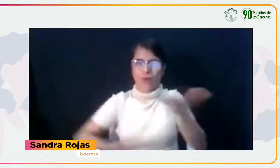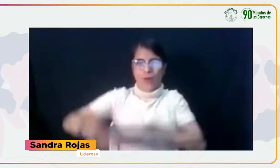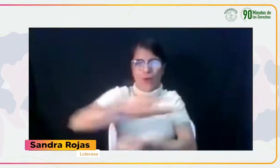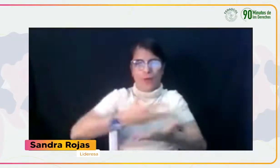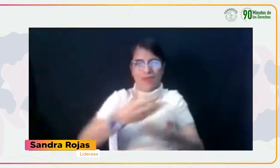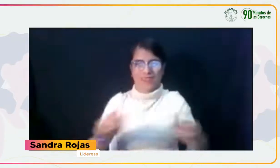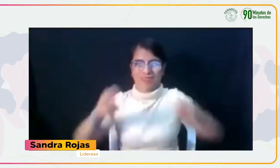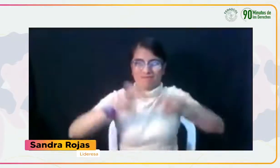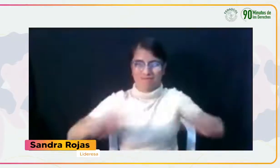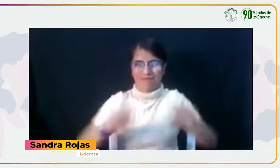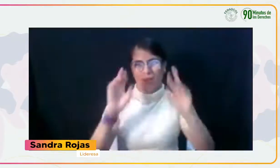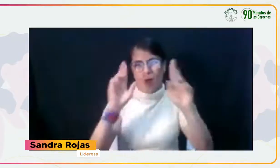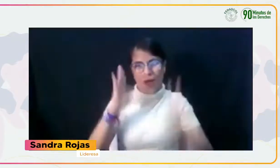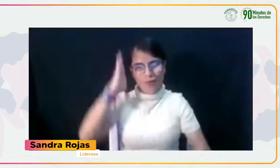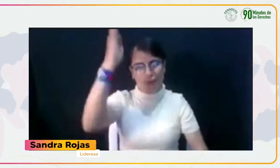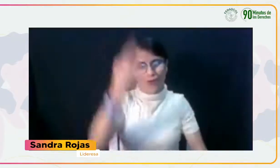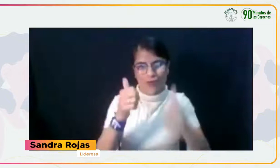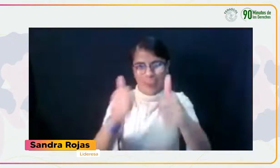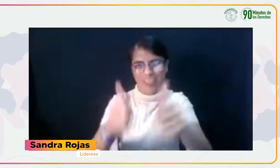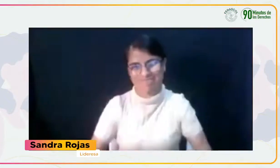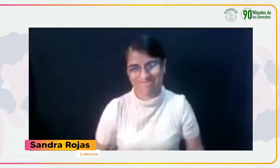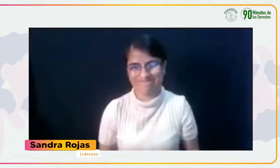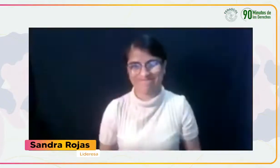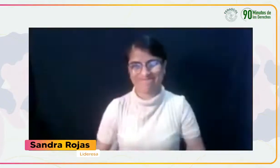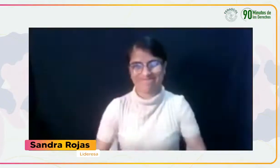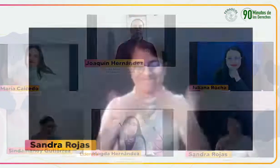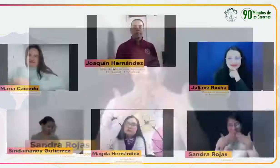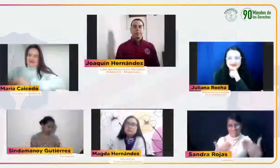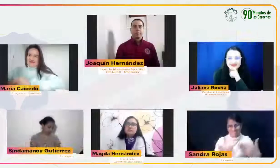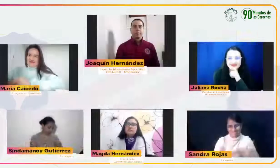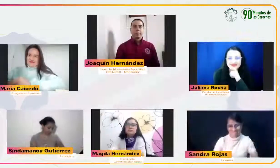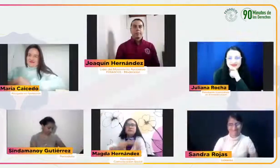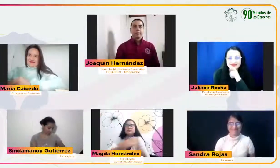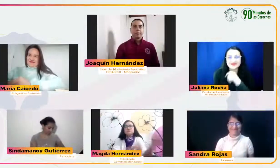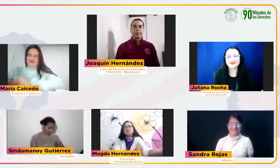tanto hombres como mujeres podamos estar en estos espacios unidos. Muchísimas gracias.